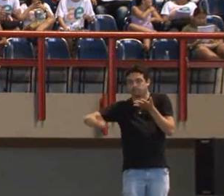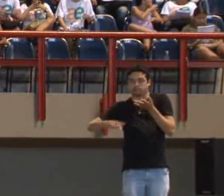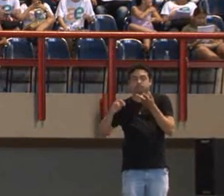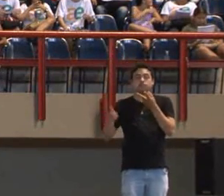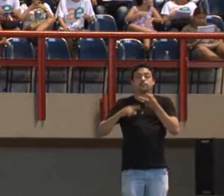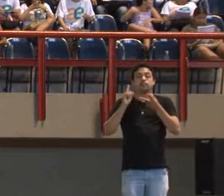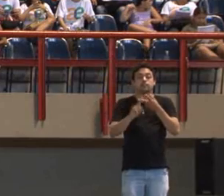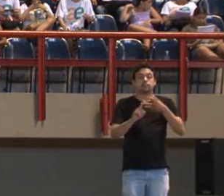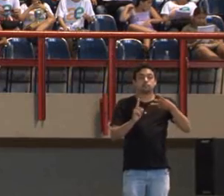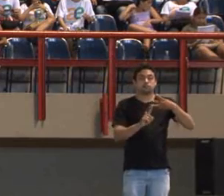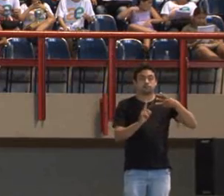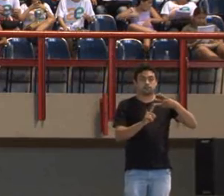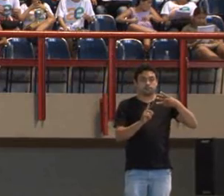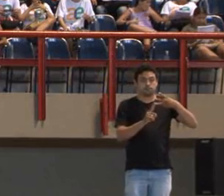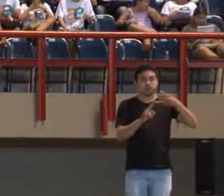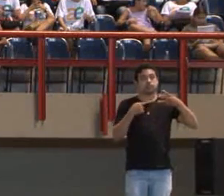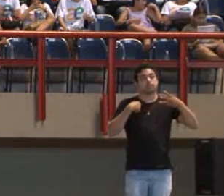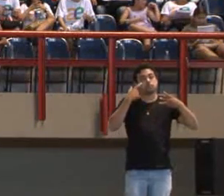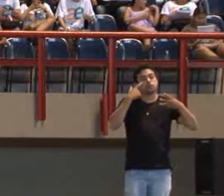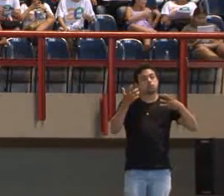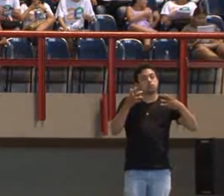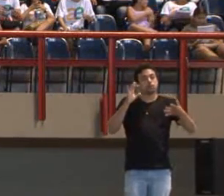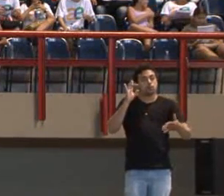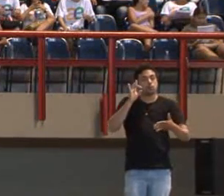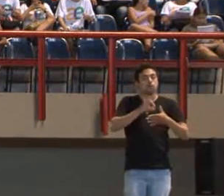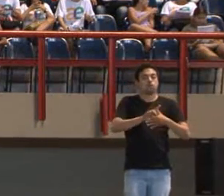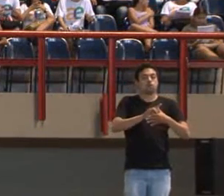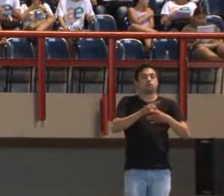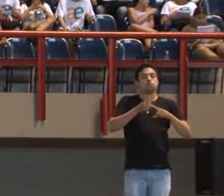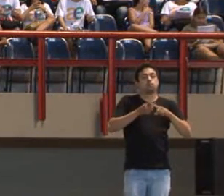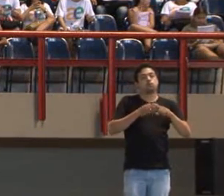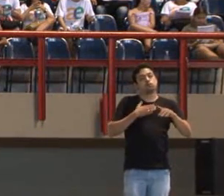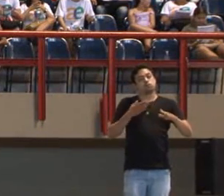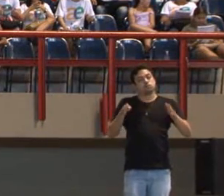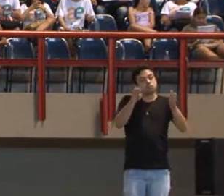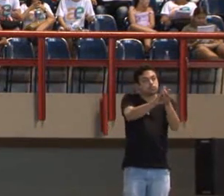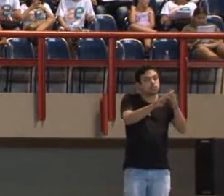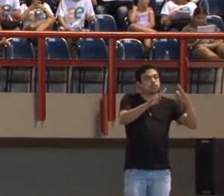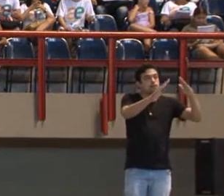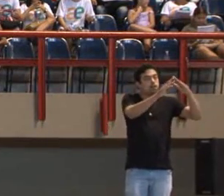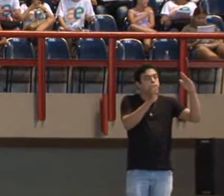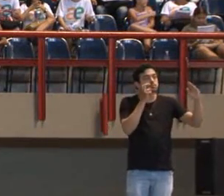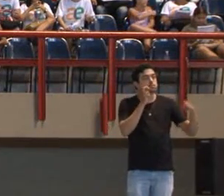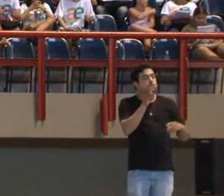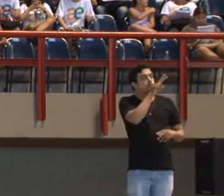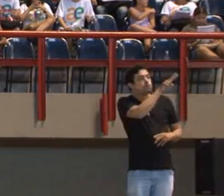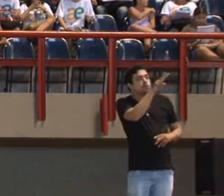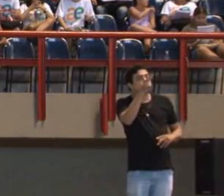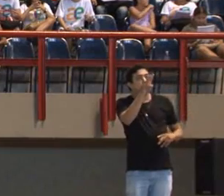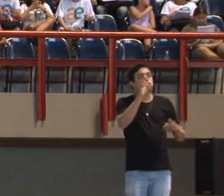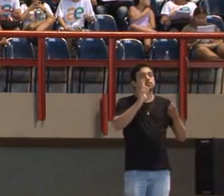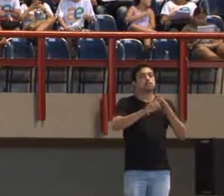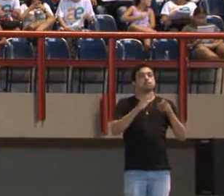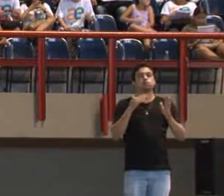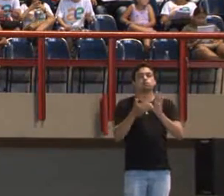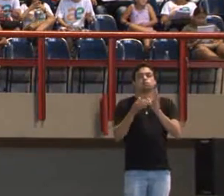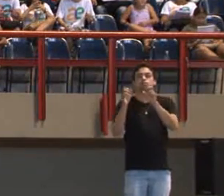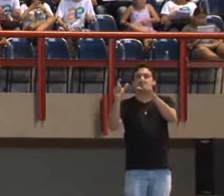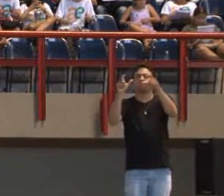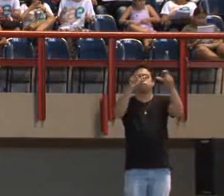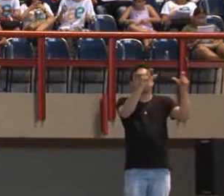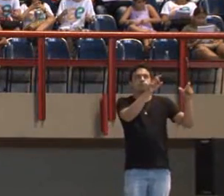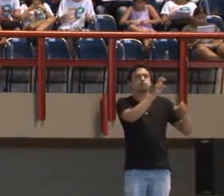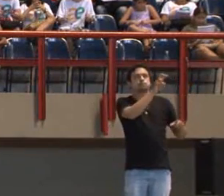terceiro, eu queria alguma coisa que fosse concreta, que você chegasse em casa, olhasse para a sua casa e para todo canto que você olhasse,